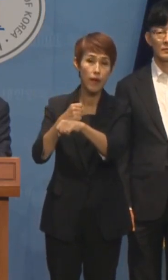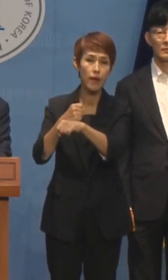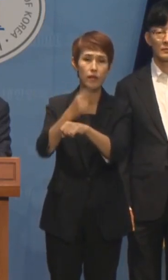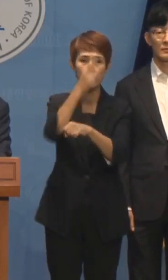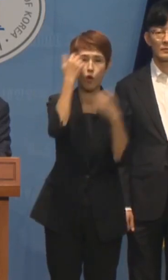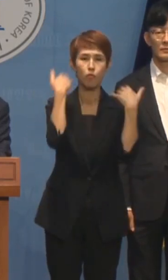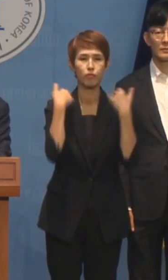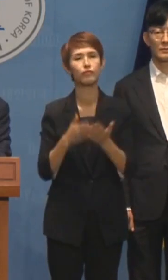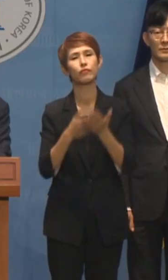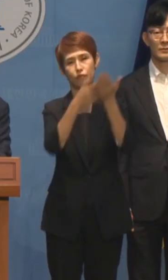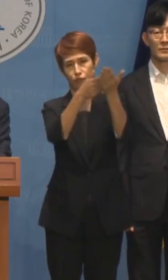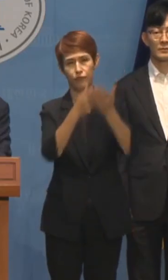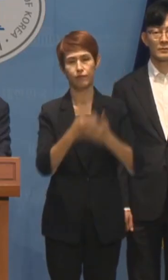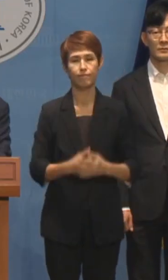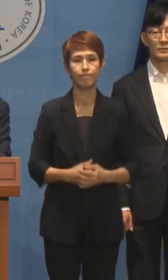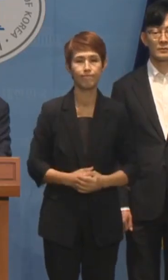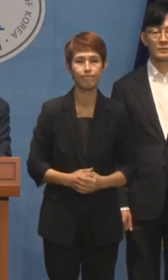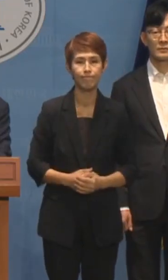정부에 촉구했습니다.